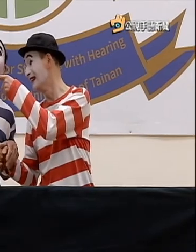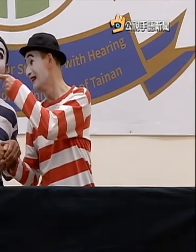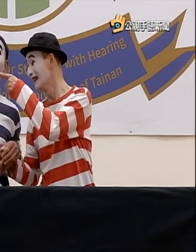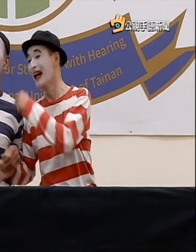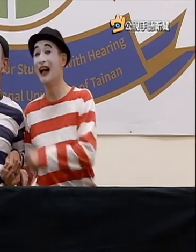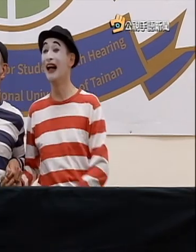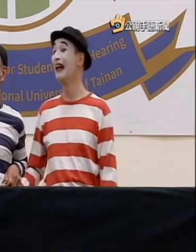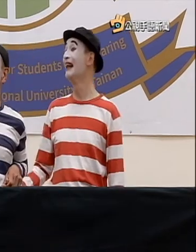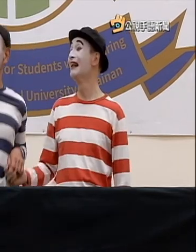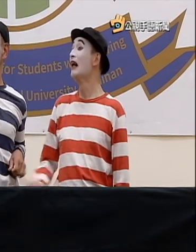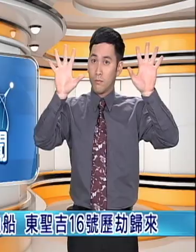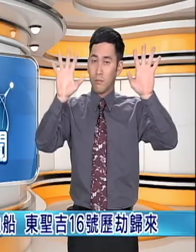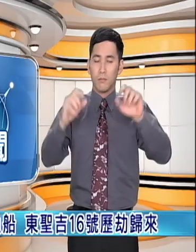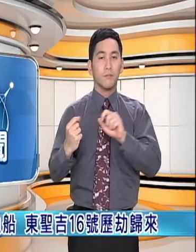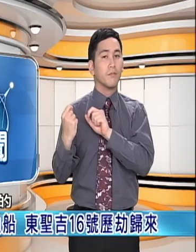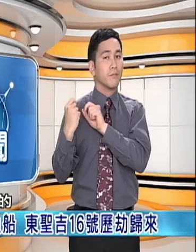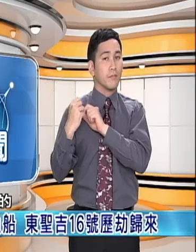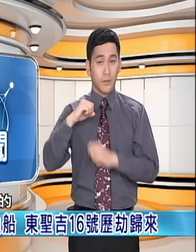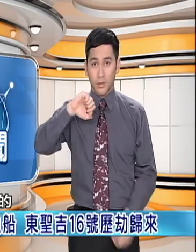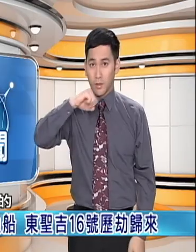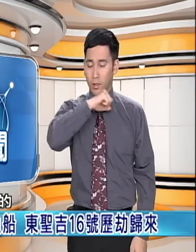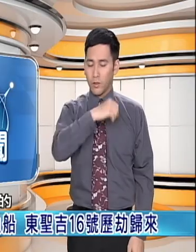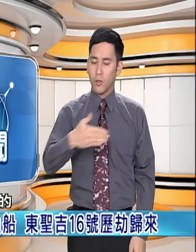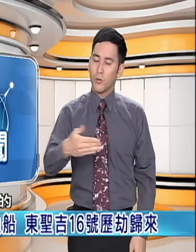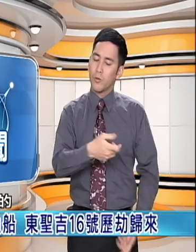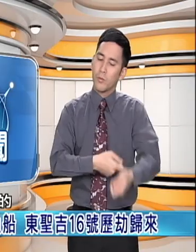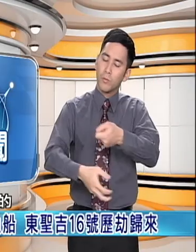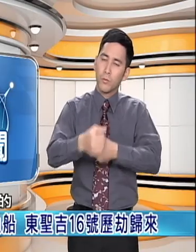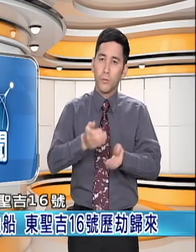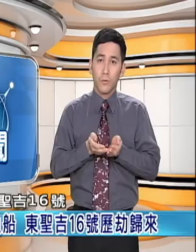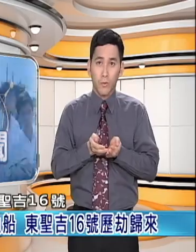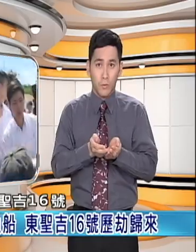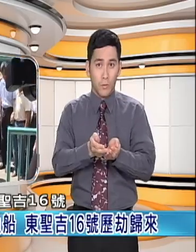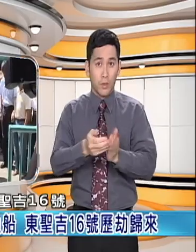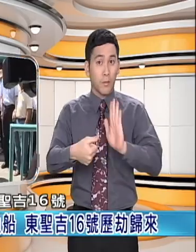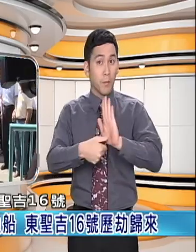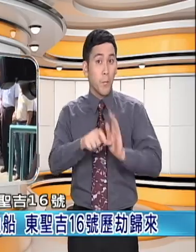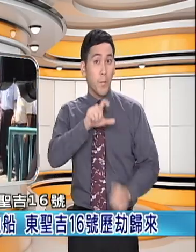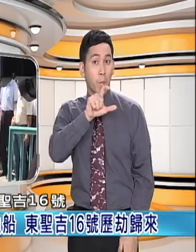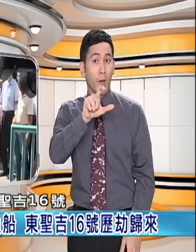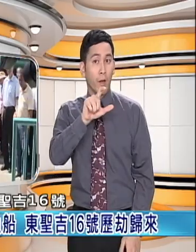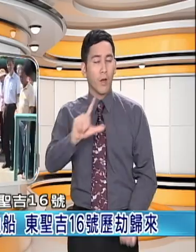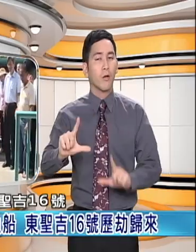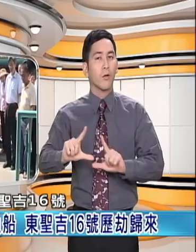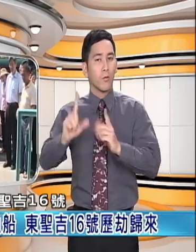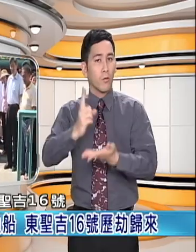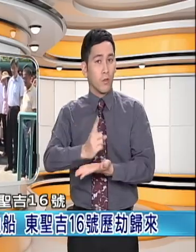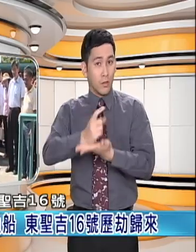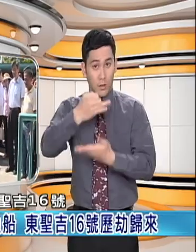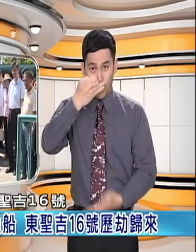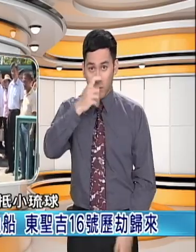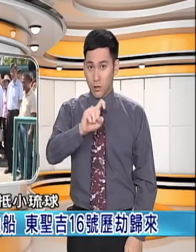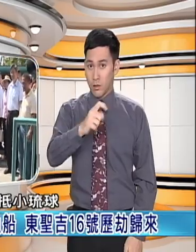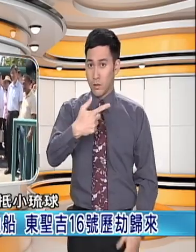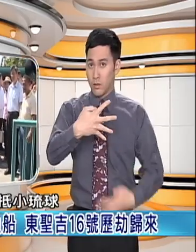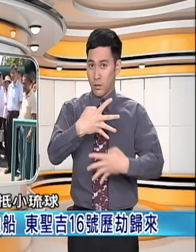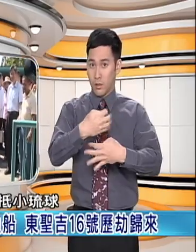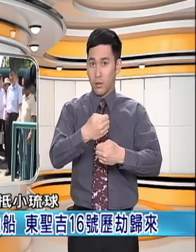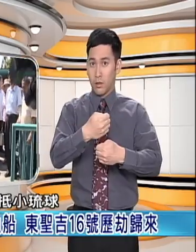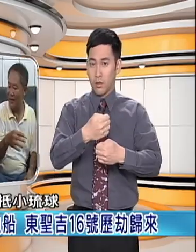才台南报道。 被日本扣留的我国渔船东胜级16号，在昨天终于返